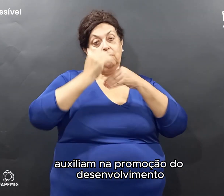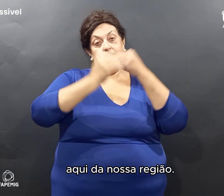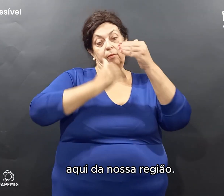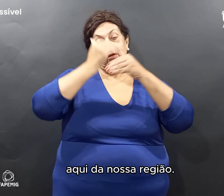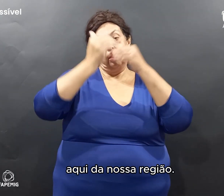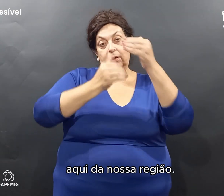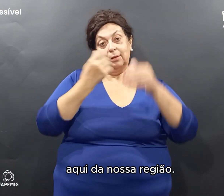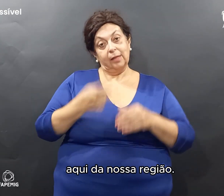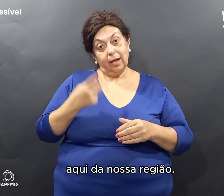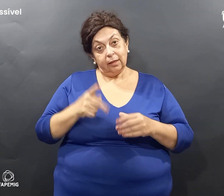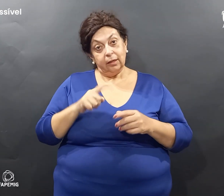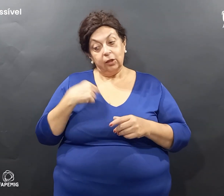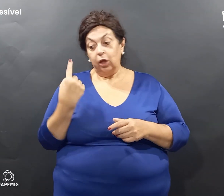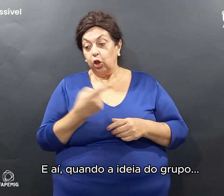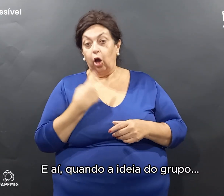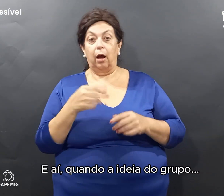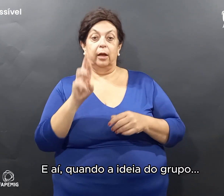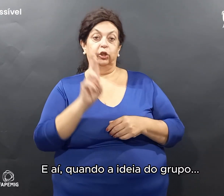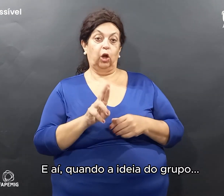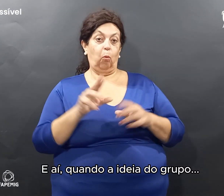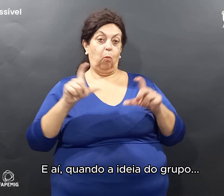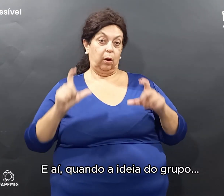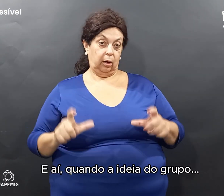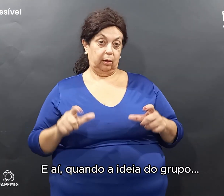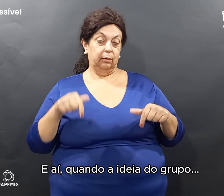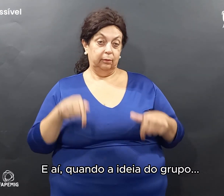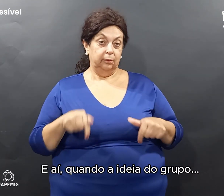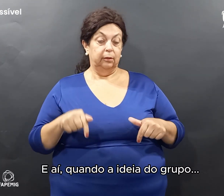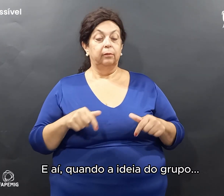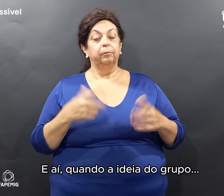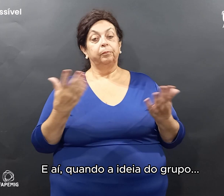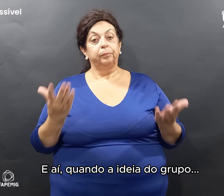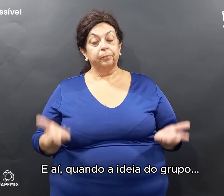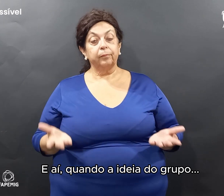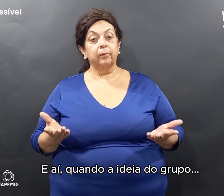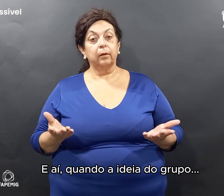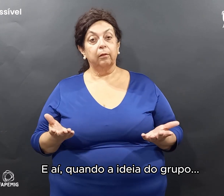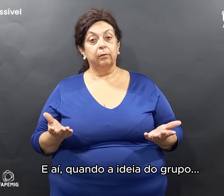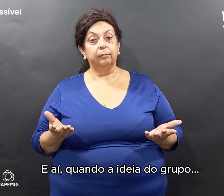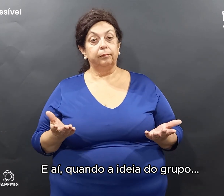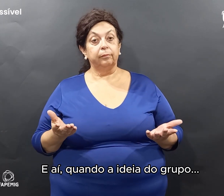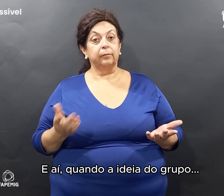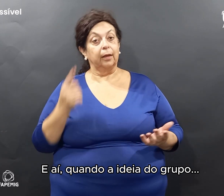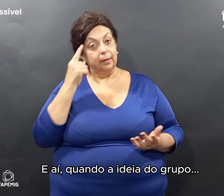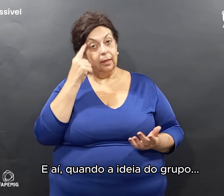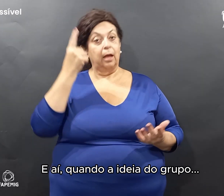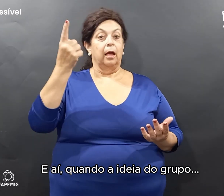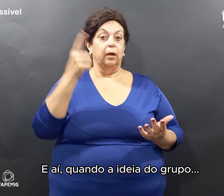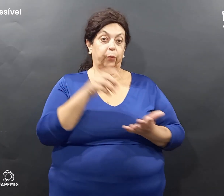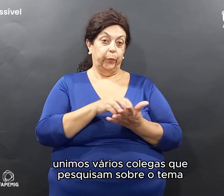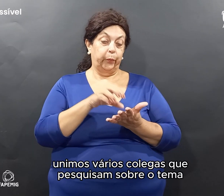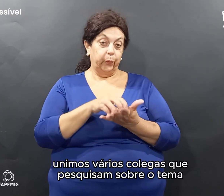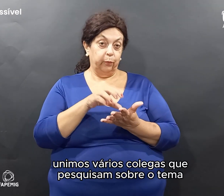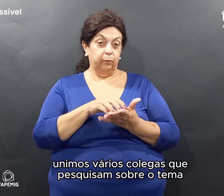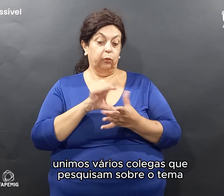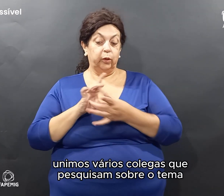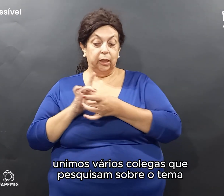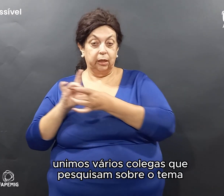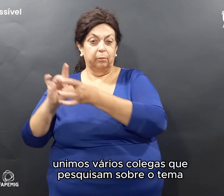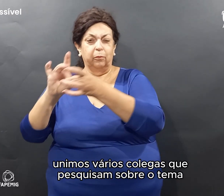aqui da nossa região. E aí, né, quando a ideia do grupo, aí unimos aí vários colegas